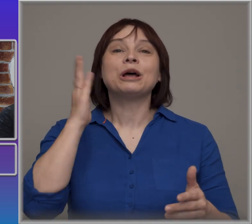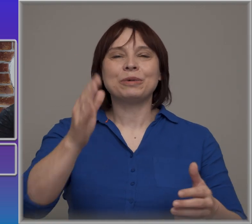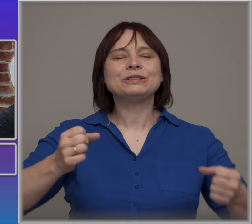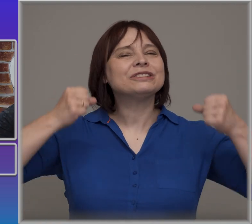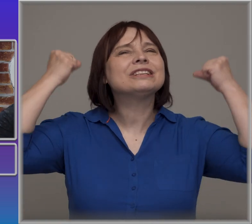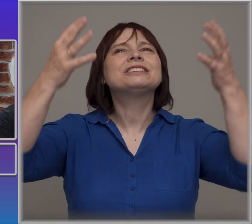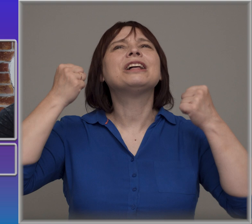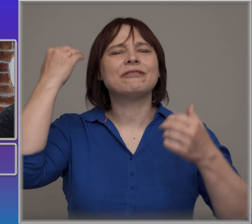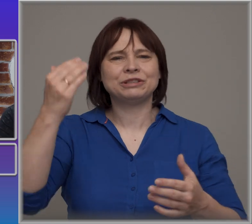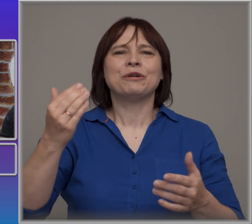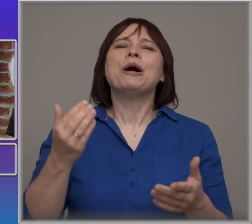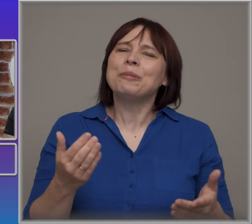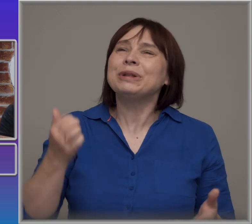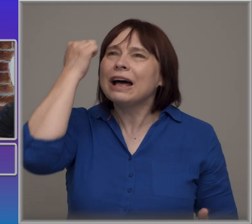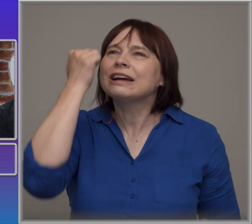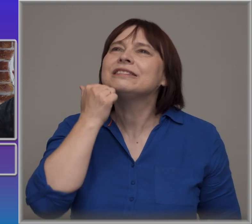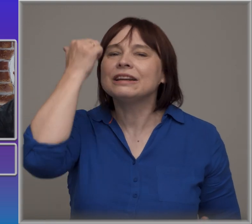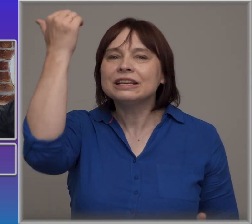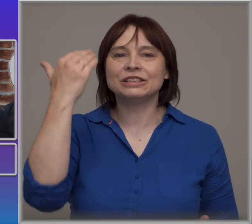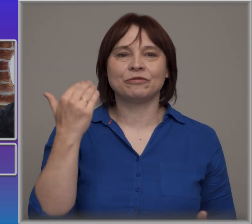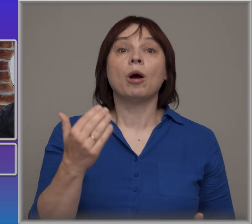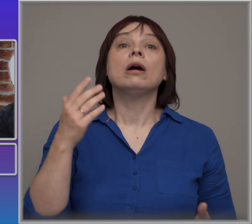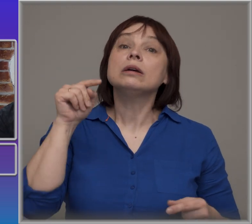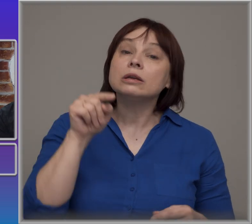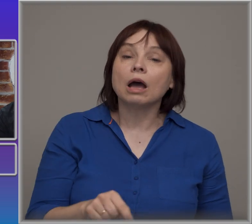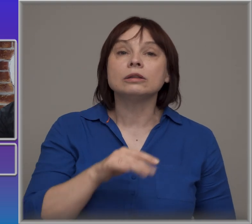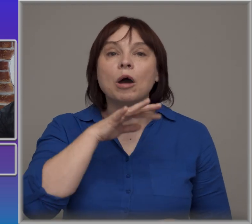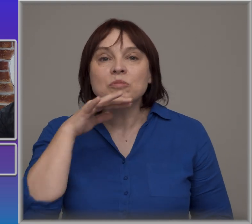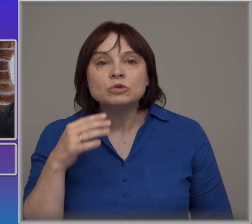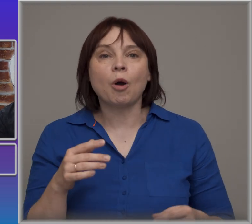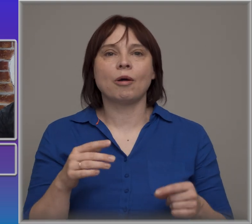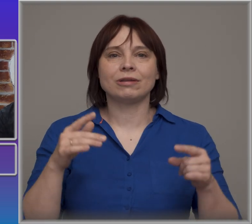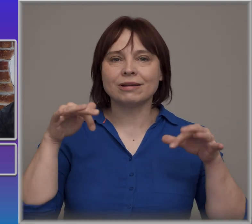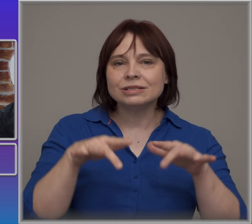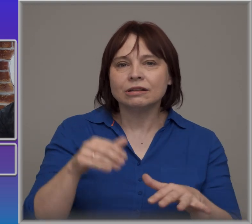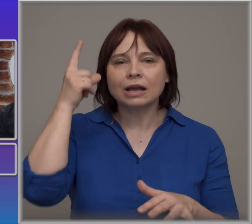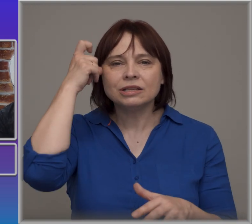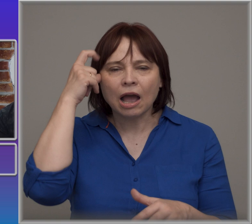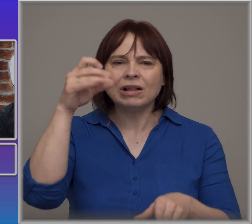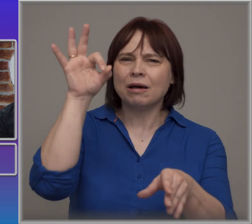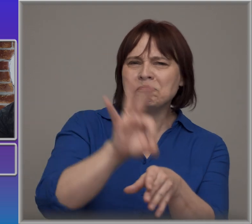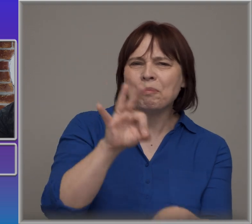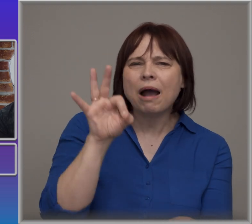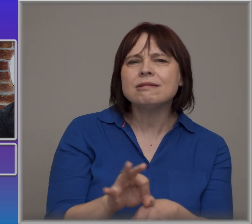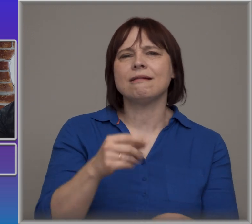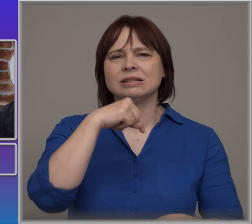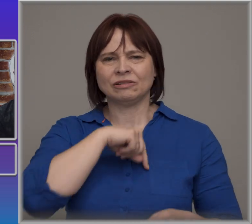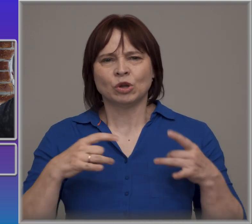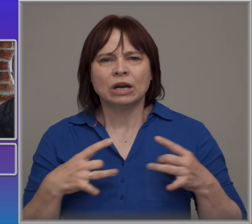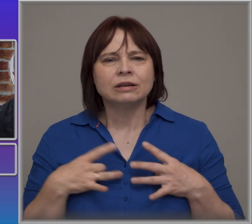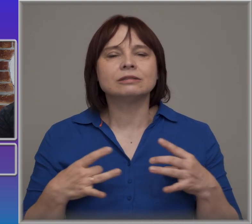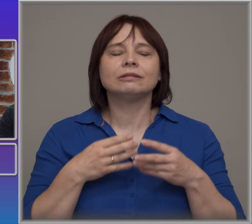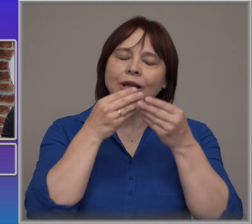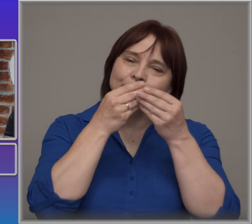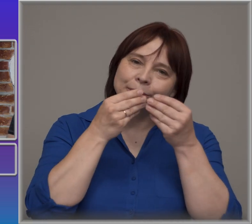Божьем. Обязательно это вот ярмо немощи, болезни, какого-то угнетения, оно распадется. Потому что всякое бремя распадается